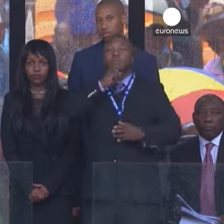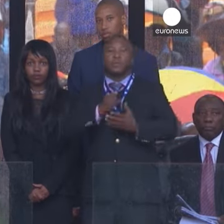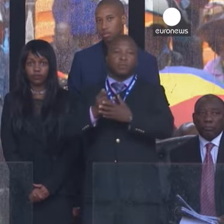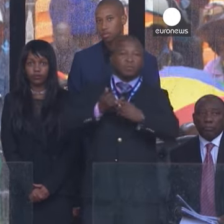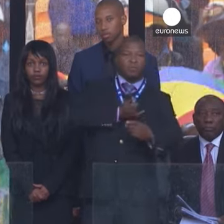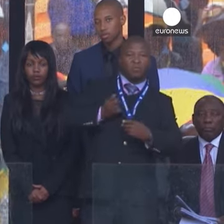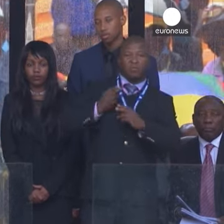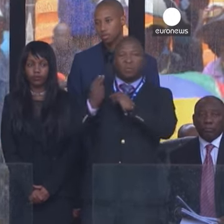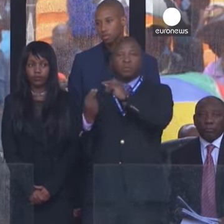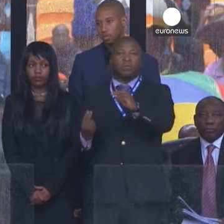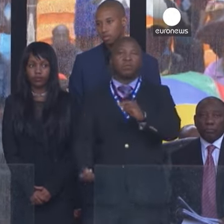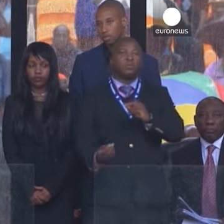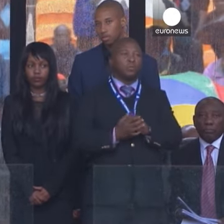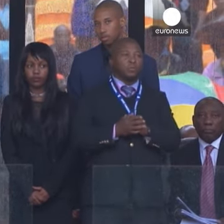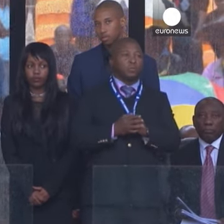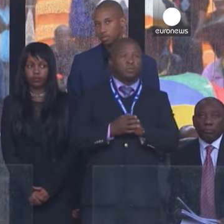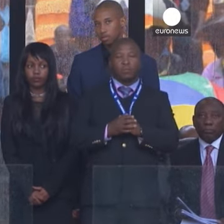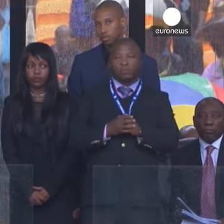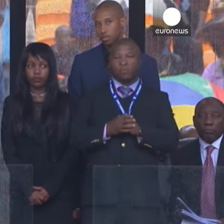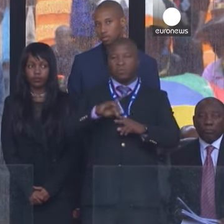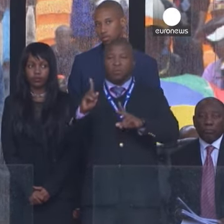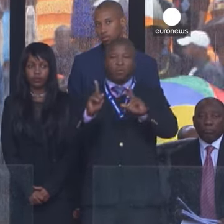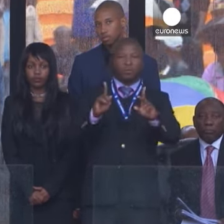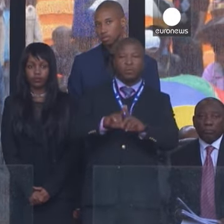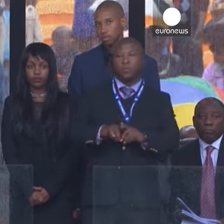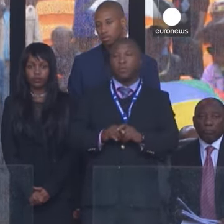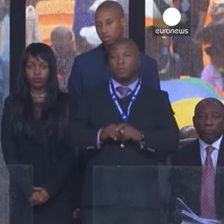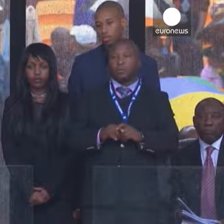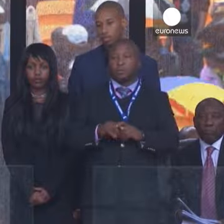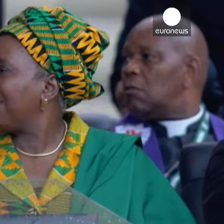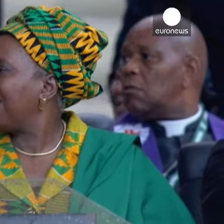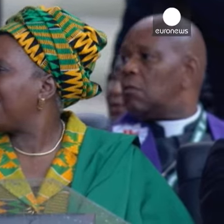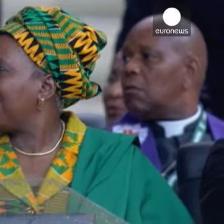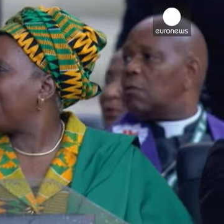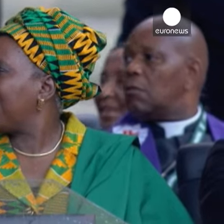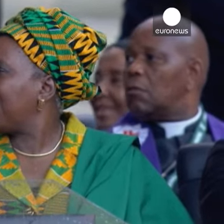yaşayacağı hayallerin çocuğu. Biz de aynı hayalleri kuruyoruz.